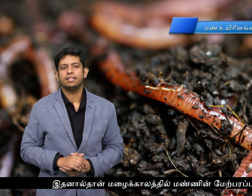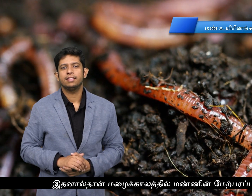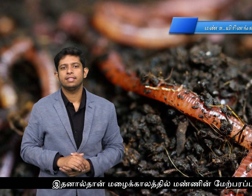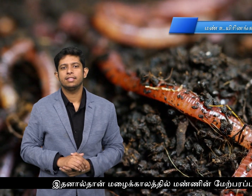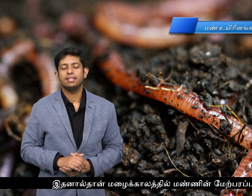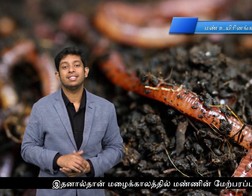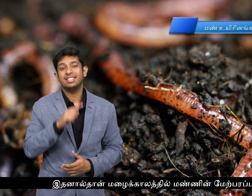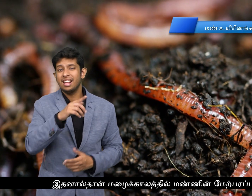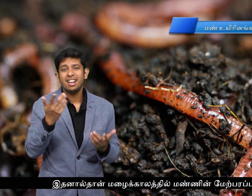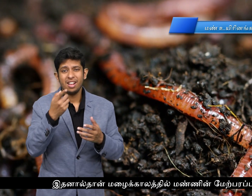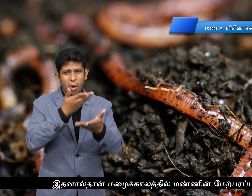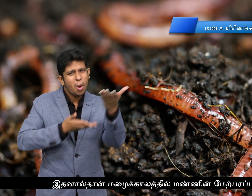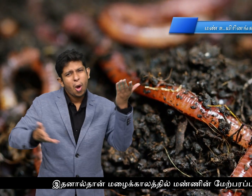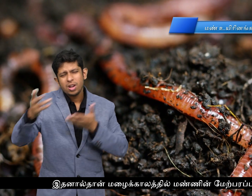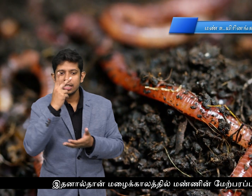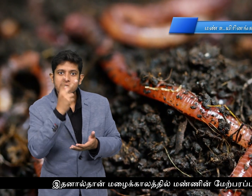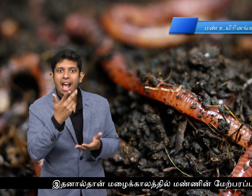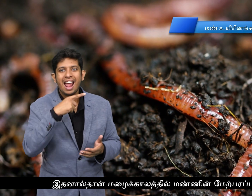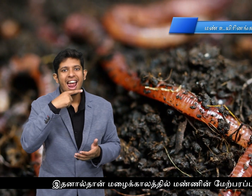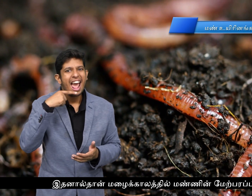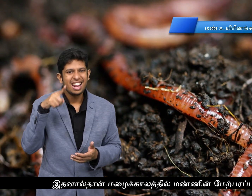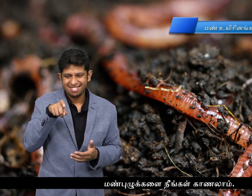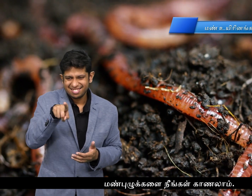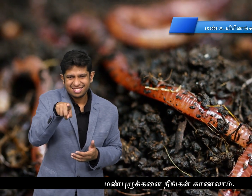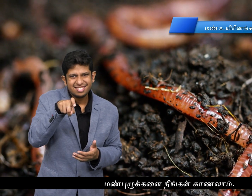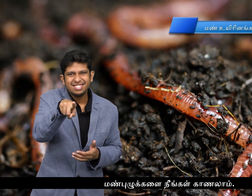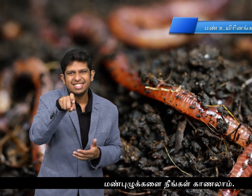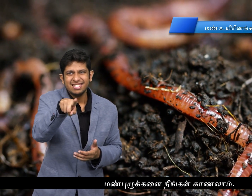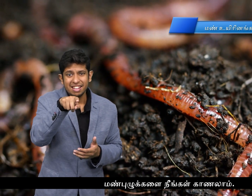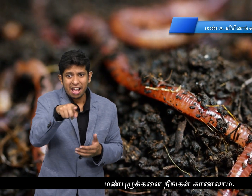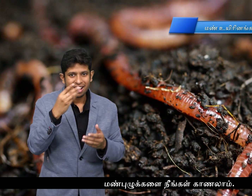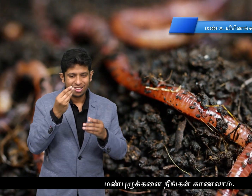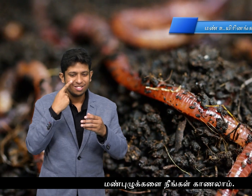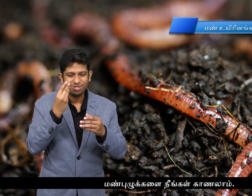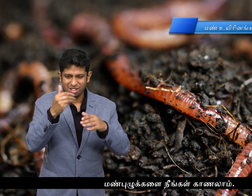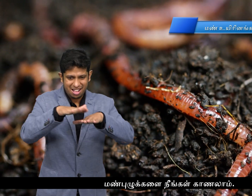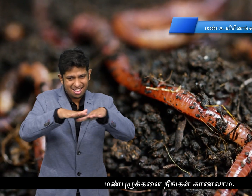இதனால்தான் மழைக்காலத்தில் மண்ணின் மேற்பரப்பில் அதிக மண்புழுக்களை நீங்கள் காணலாம்.